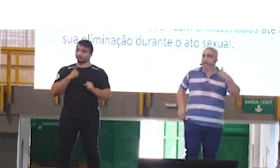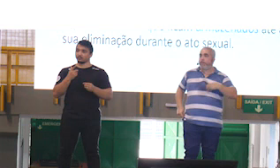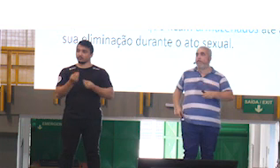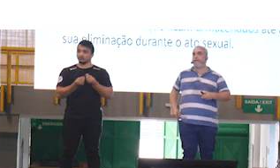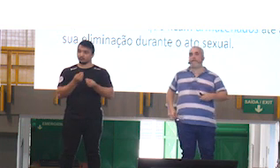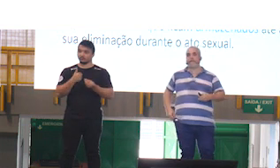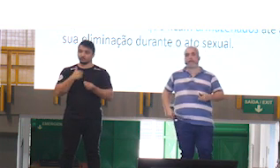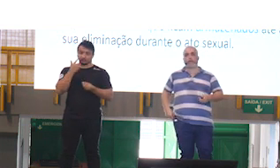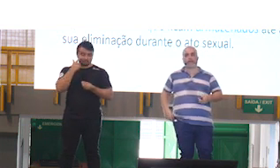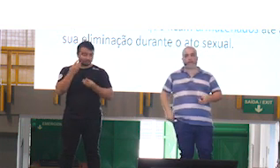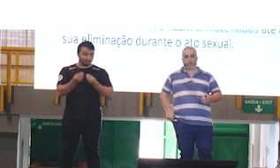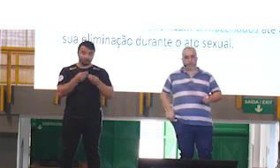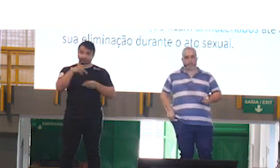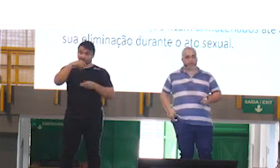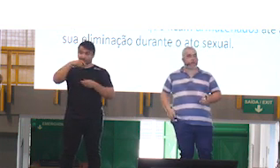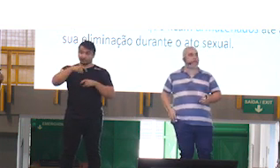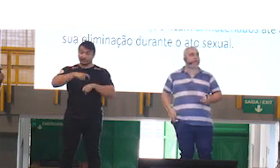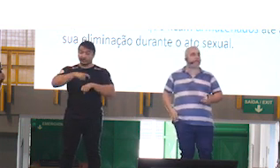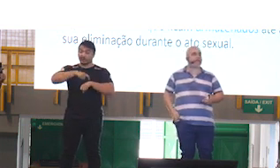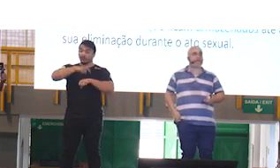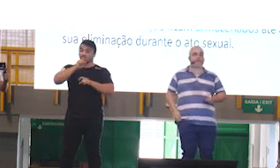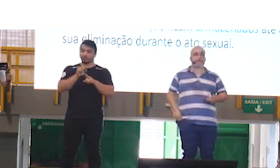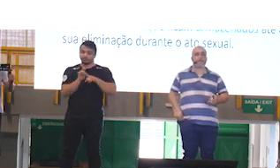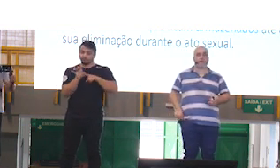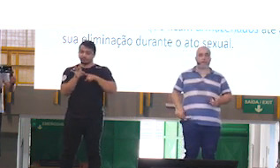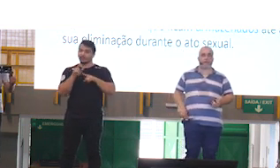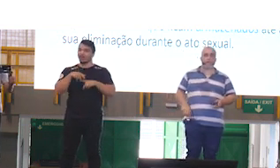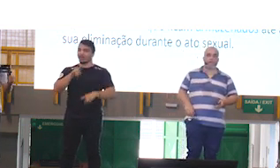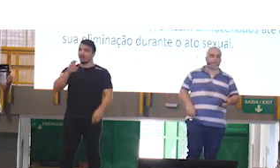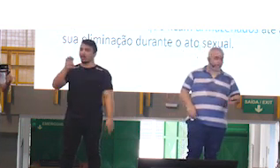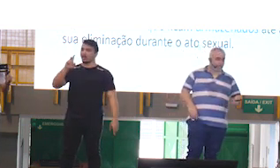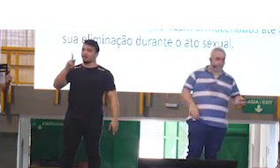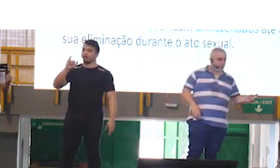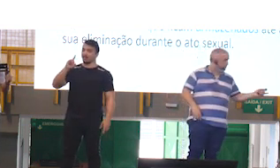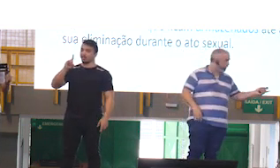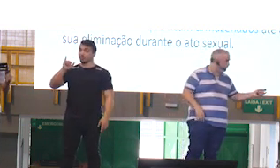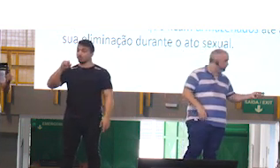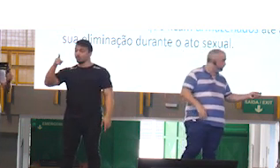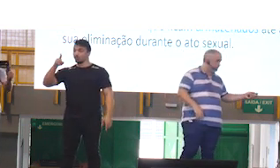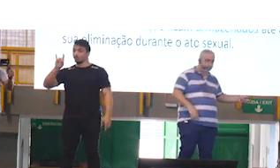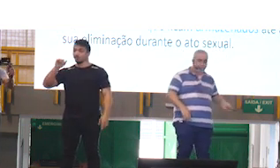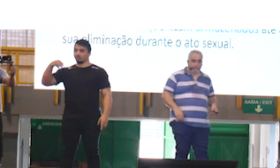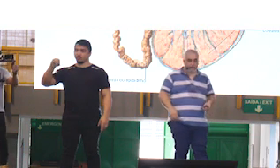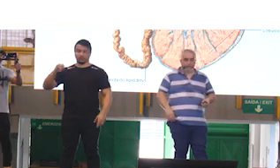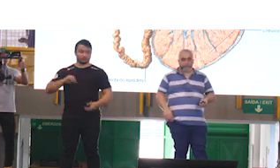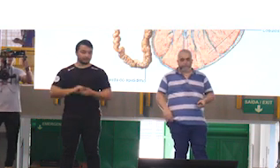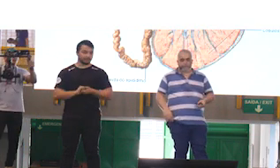né? No momento da ejaculação. Então o epidídimo tem essa função. Próximo.